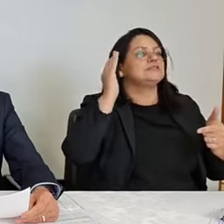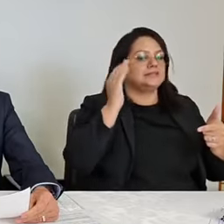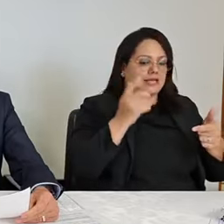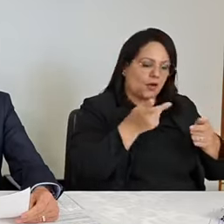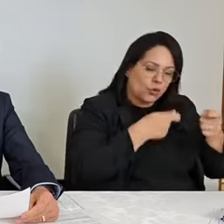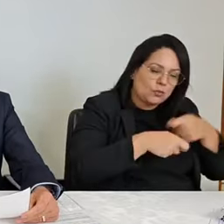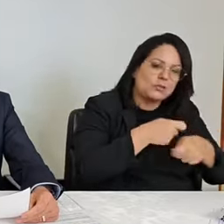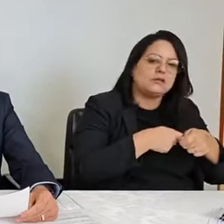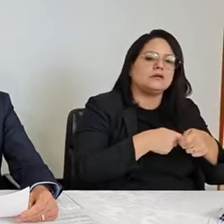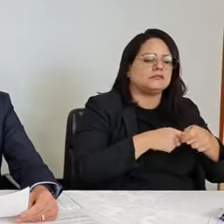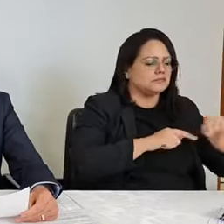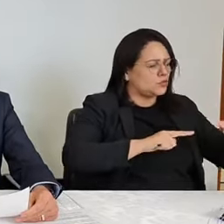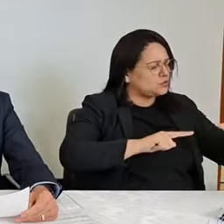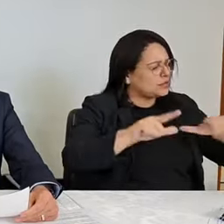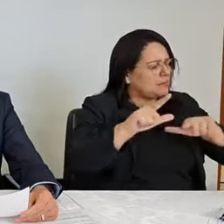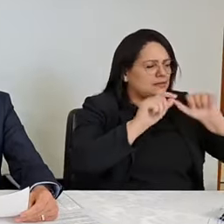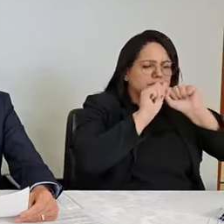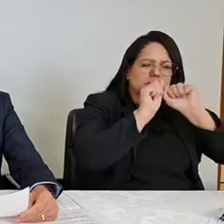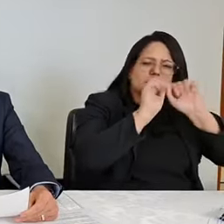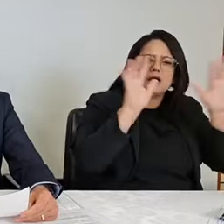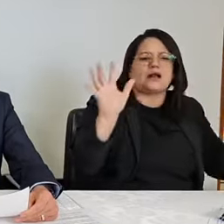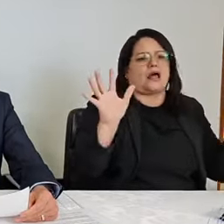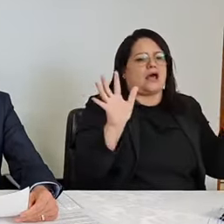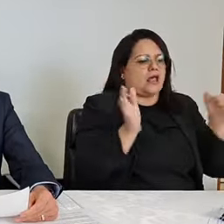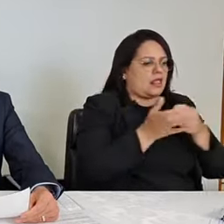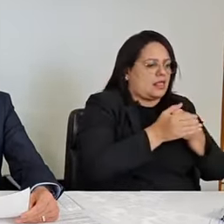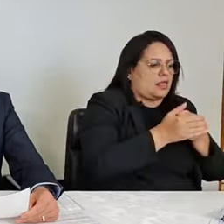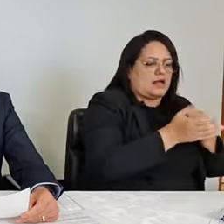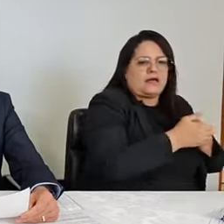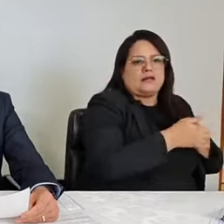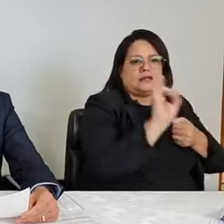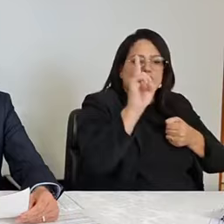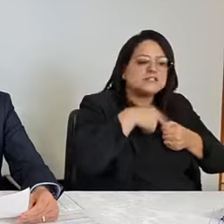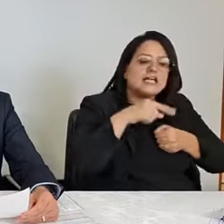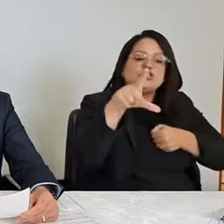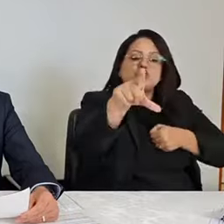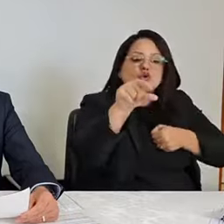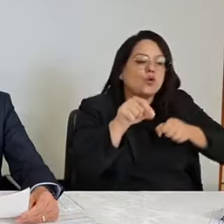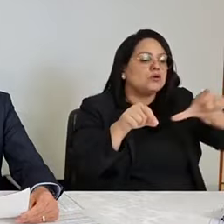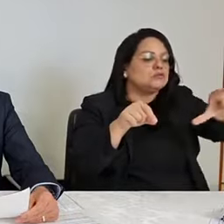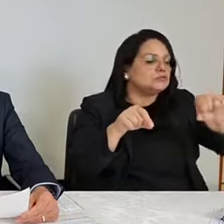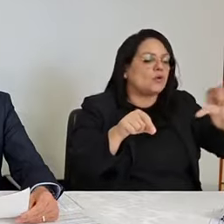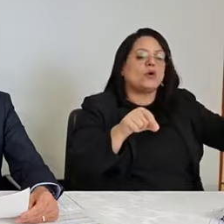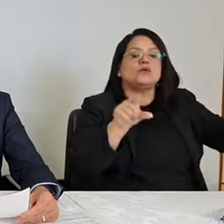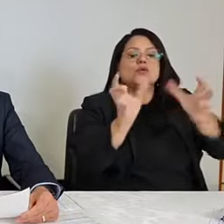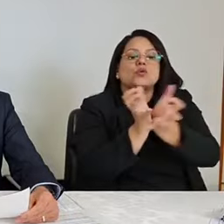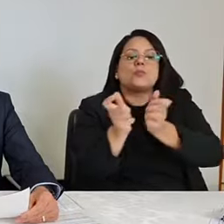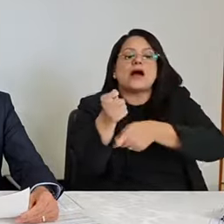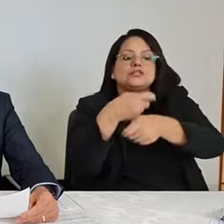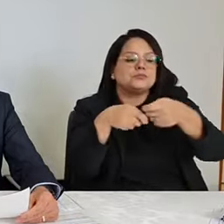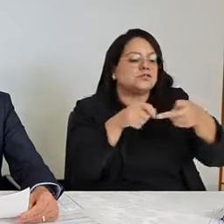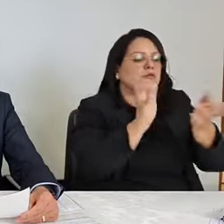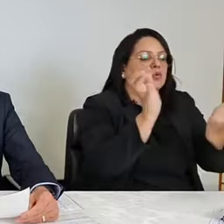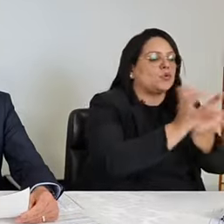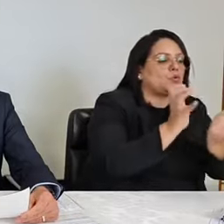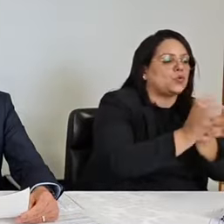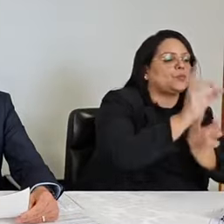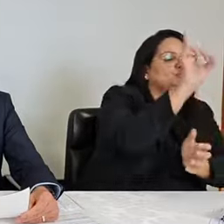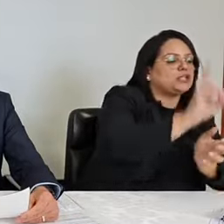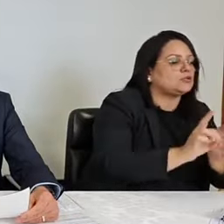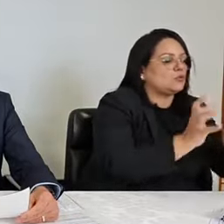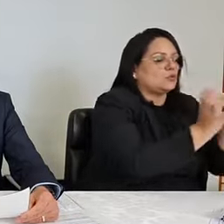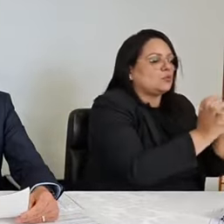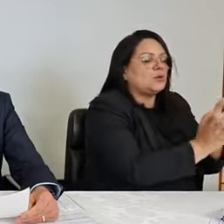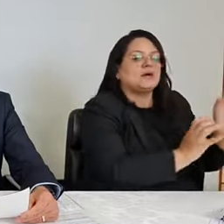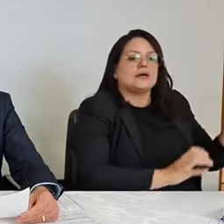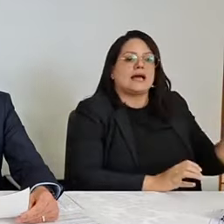com transparência, de forma técnica, independente, e monta o seu time aí, conselho de administração, diretoria, monta um time de primeira linha, com